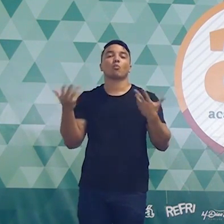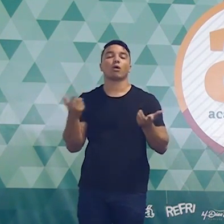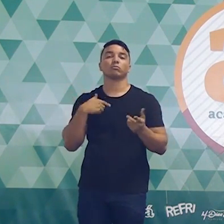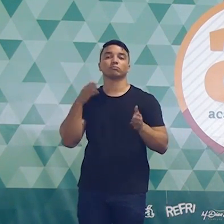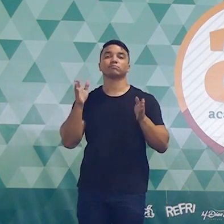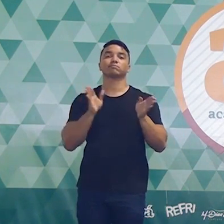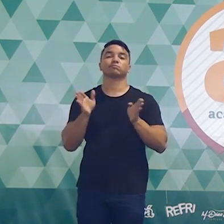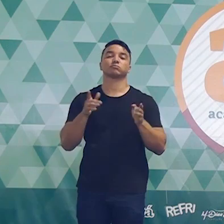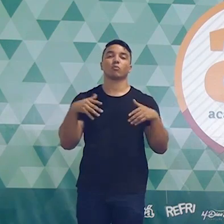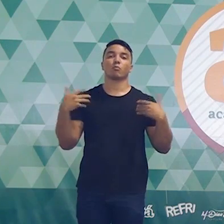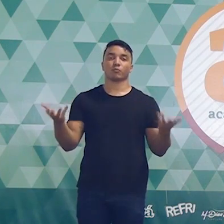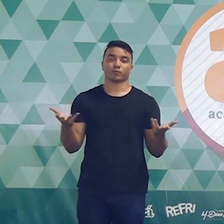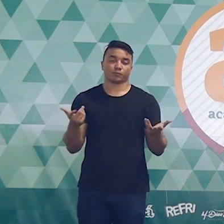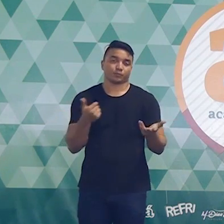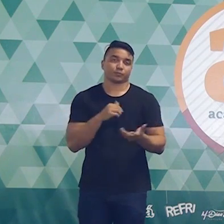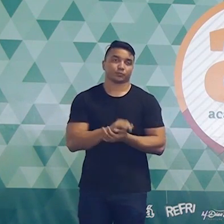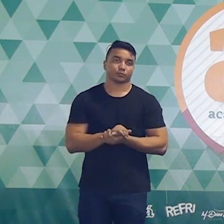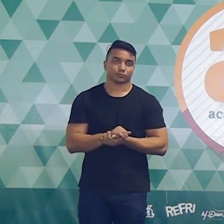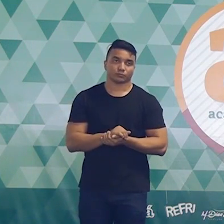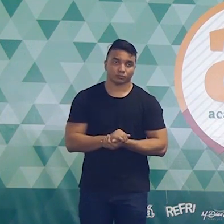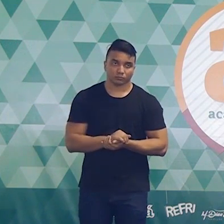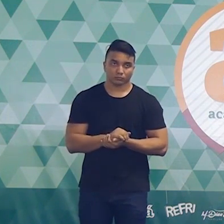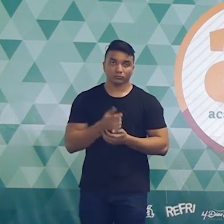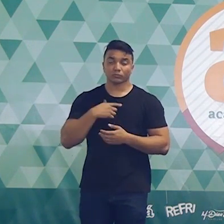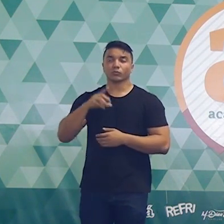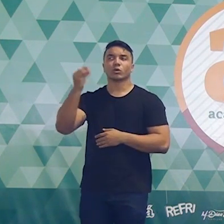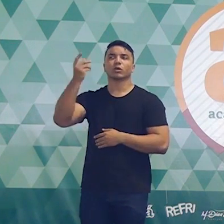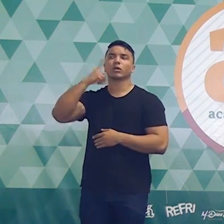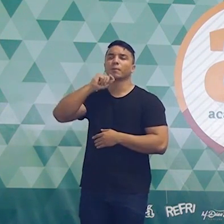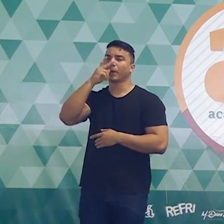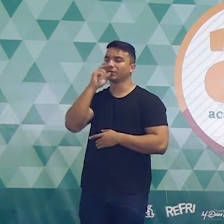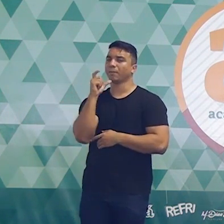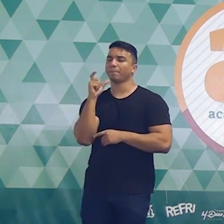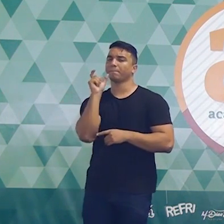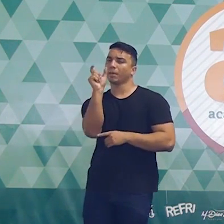também está no livro de vocês. Quais são as palavras de culpa?